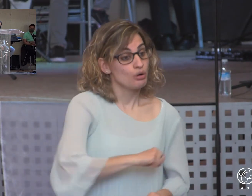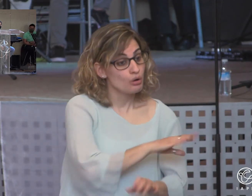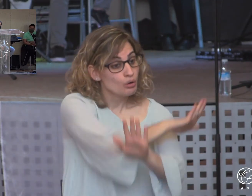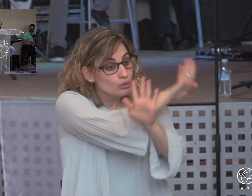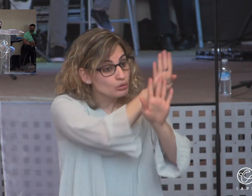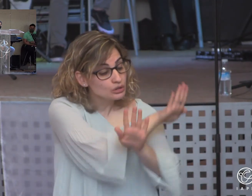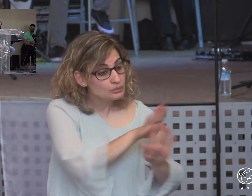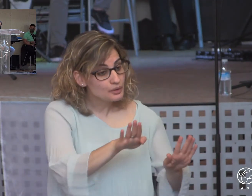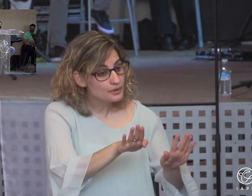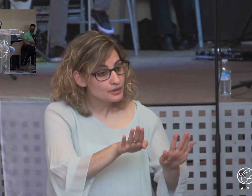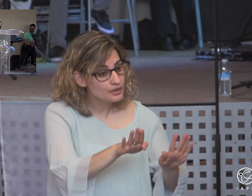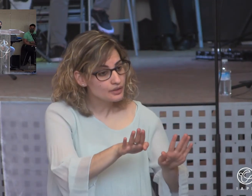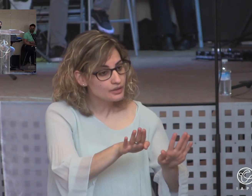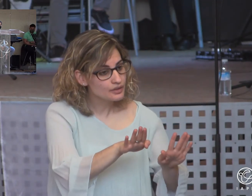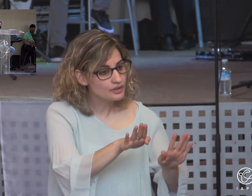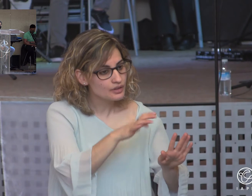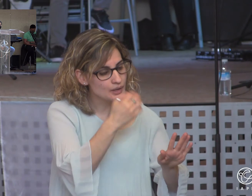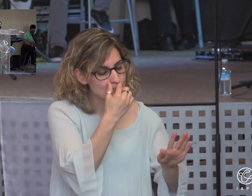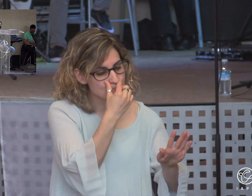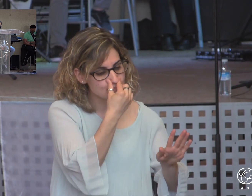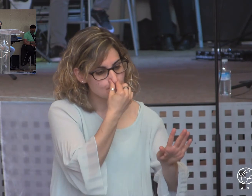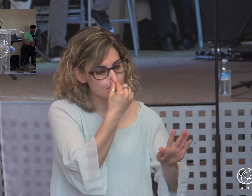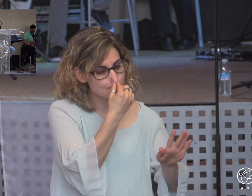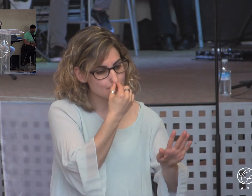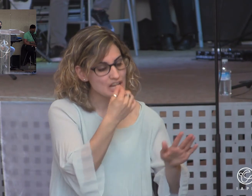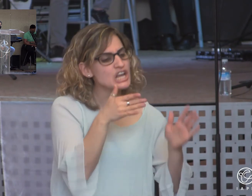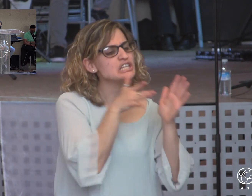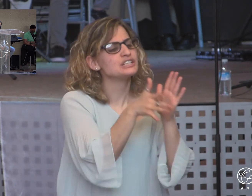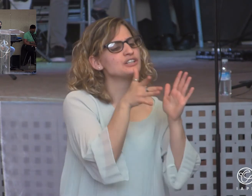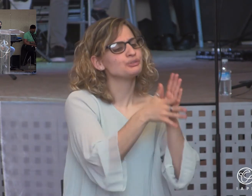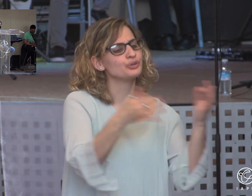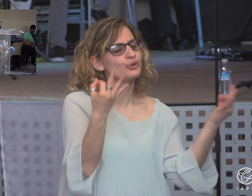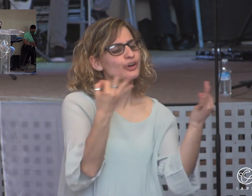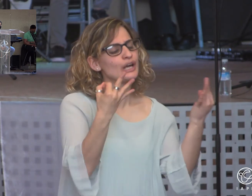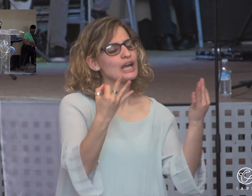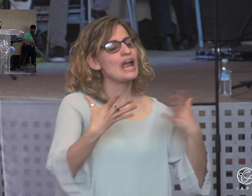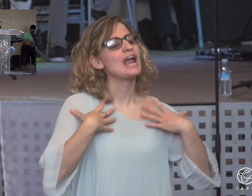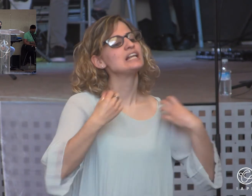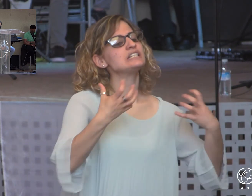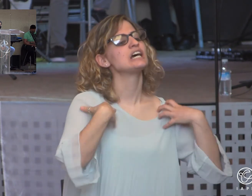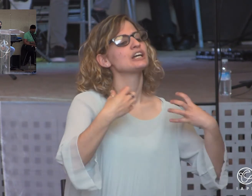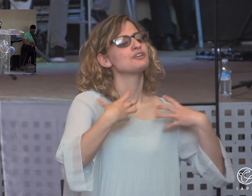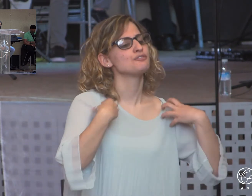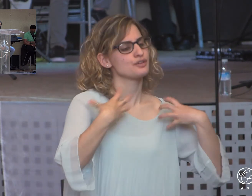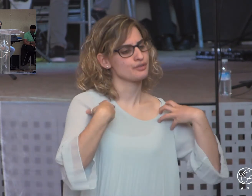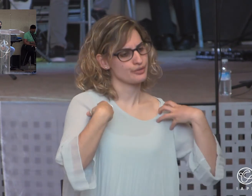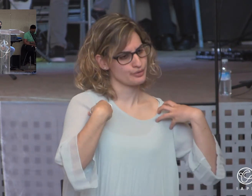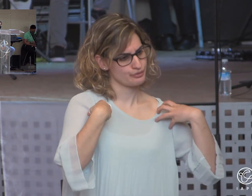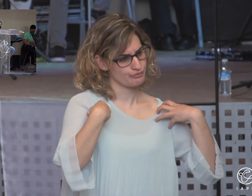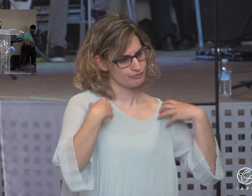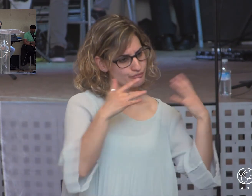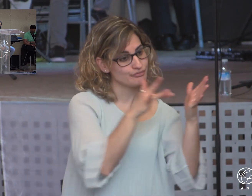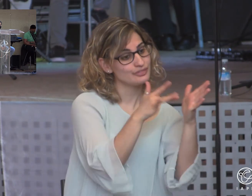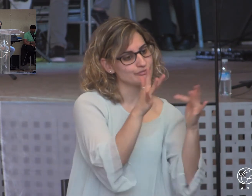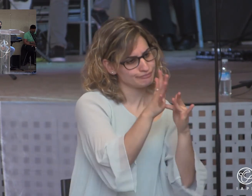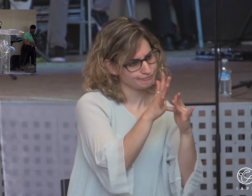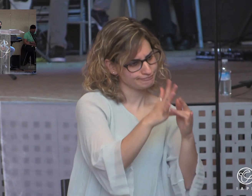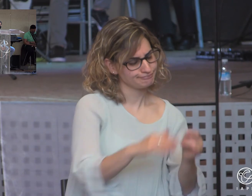el Cordero, en la Pesaj judía. El momento del sacrificio